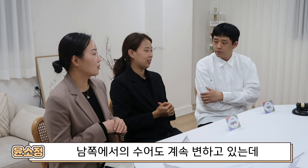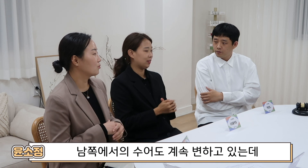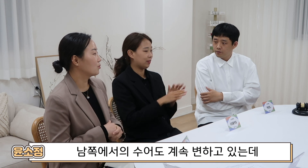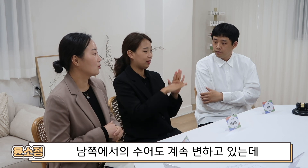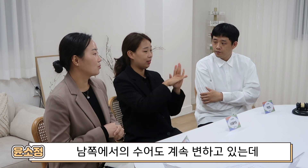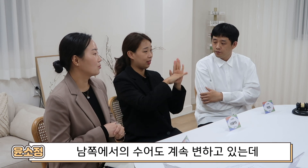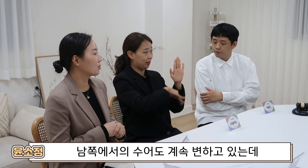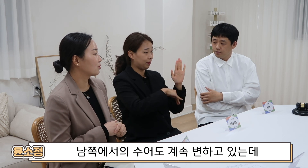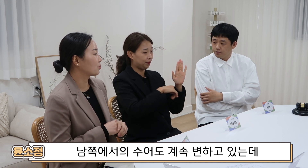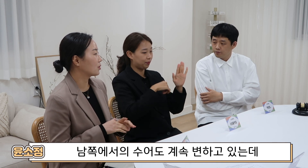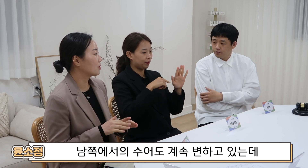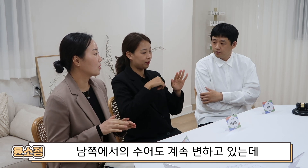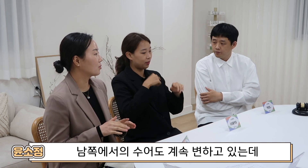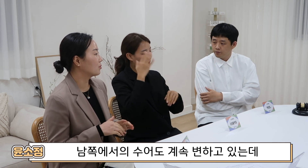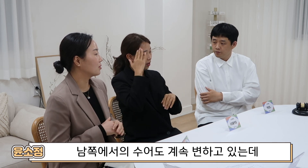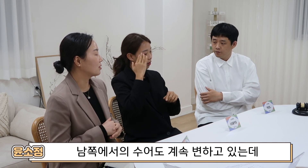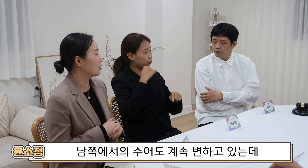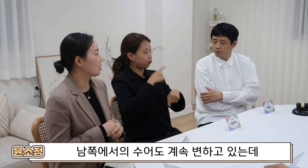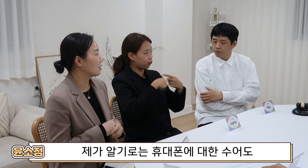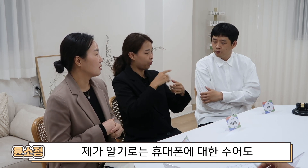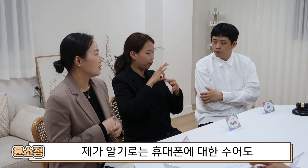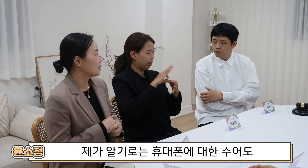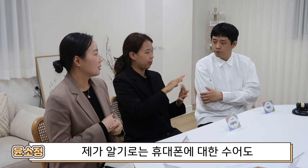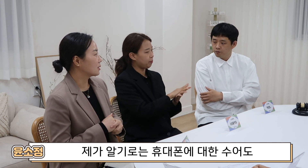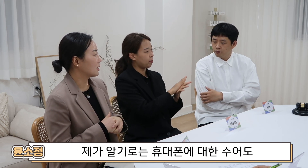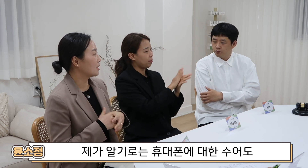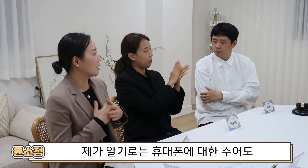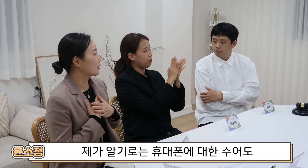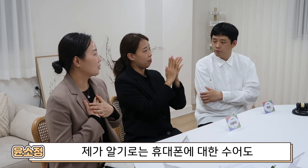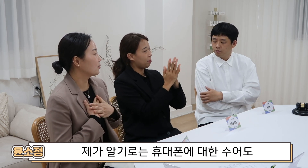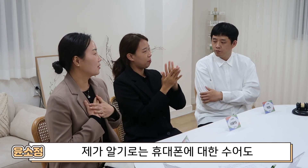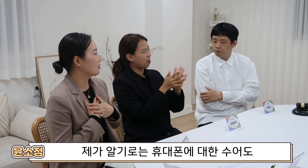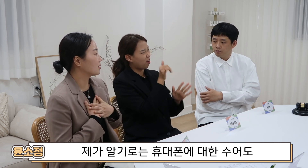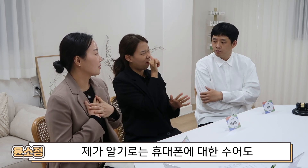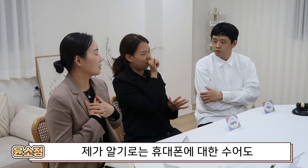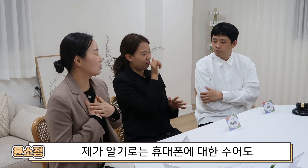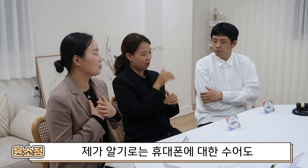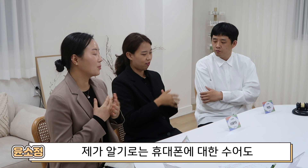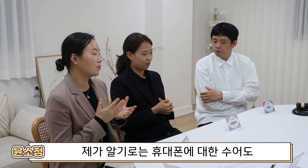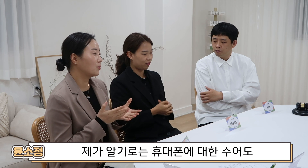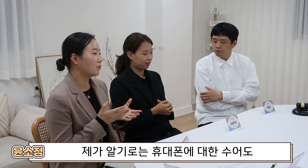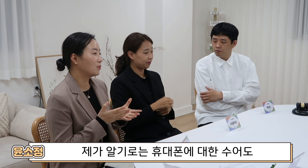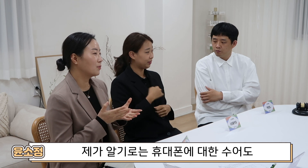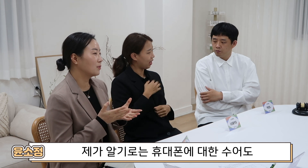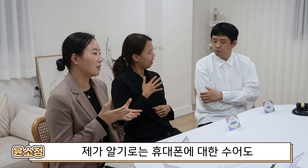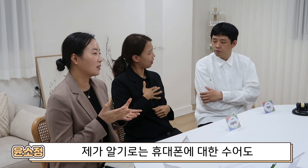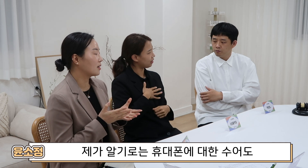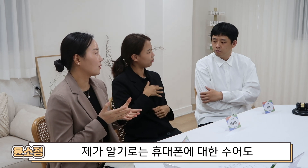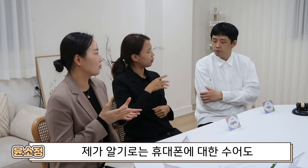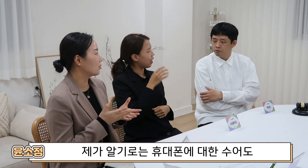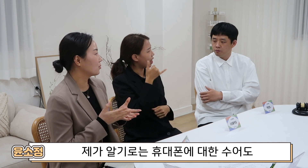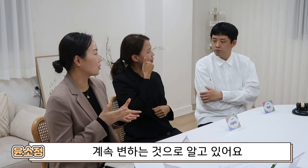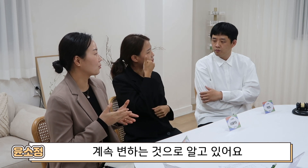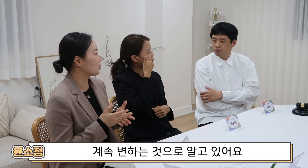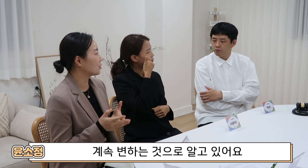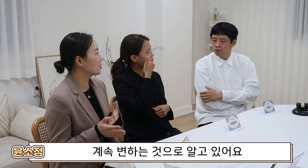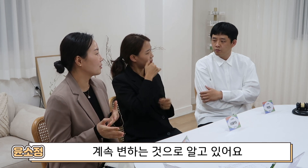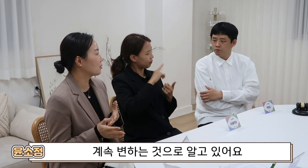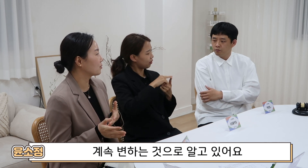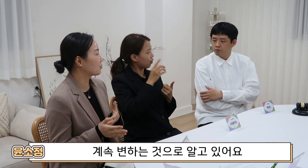남쪽에서의 수어도 계속 변화하고 있는데 제가 알기로는 휴대폰에 대한 수어도 계속 변하는